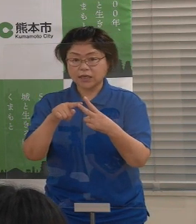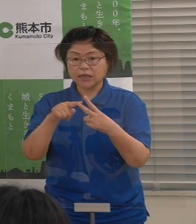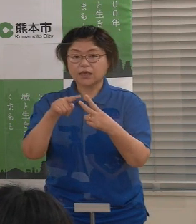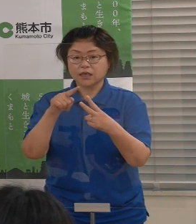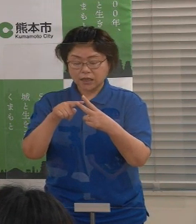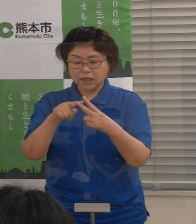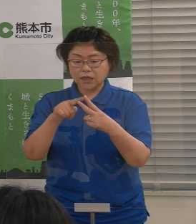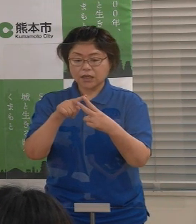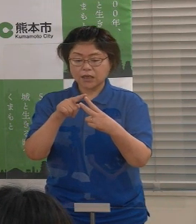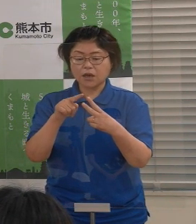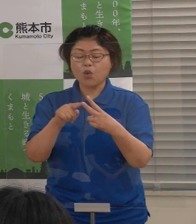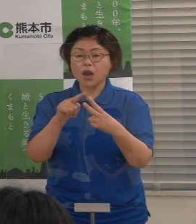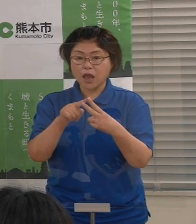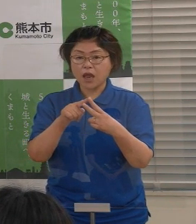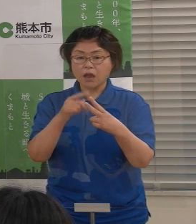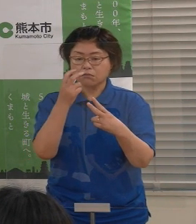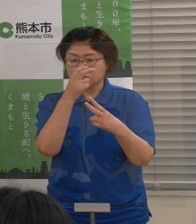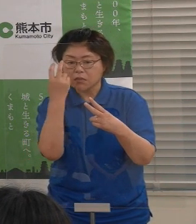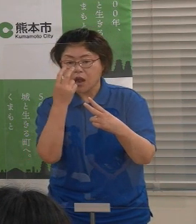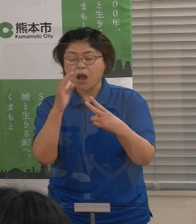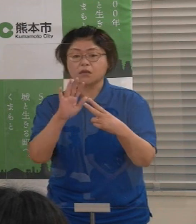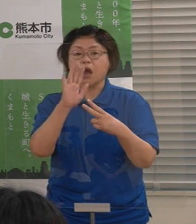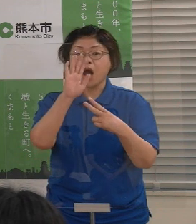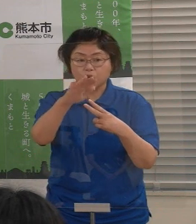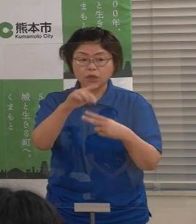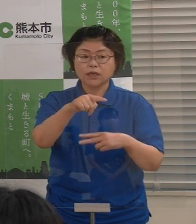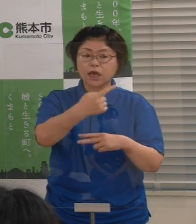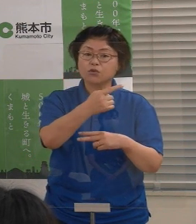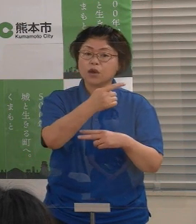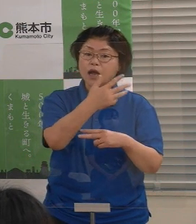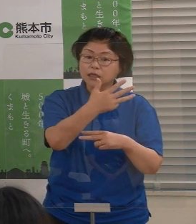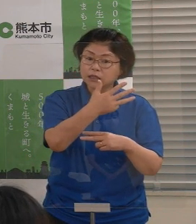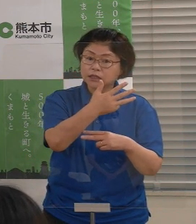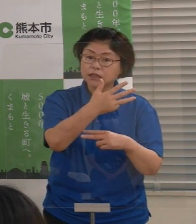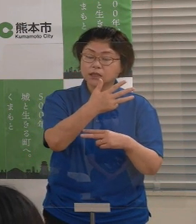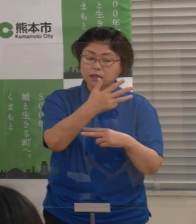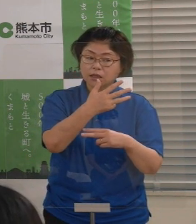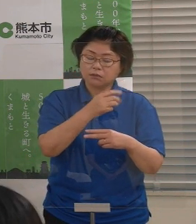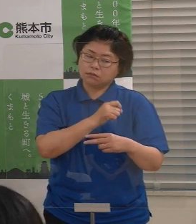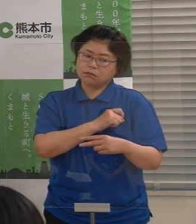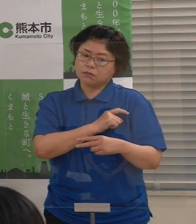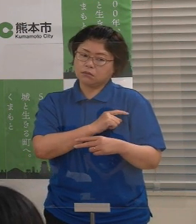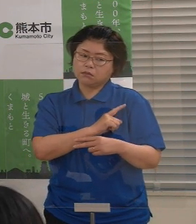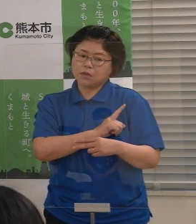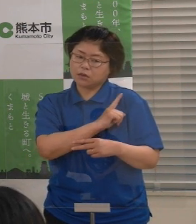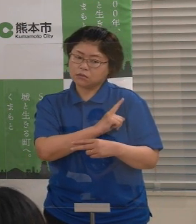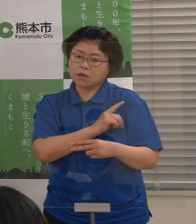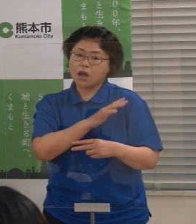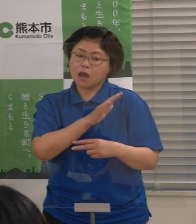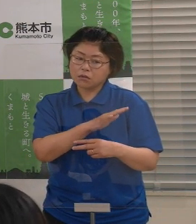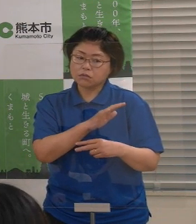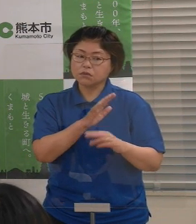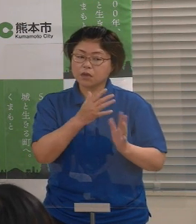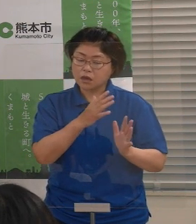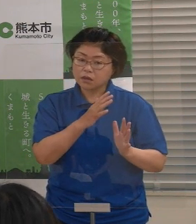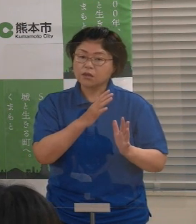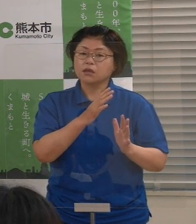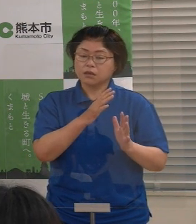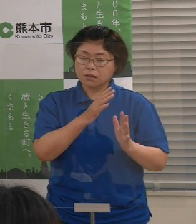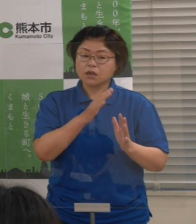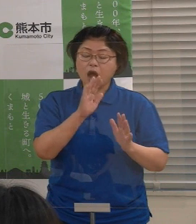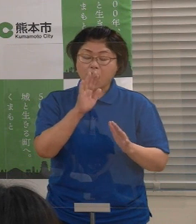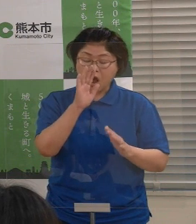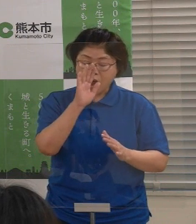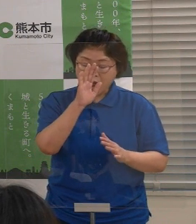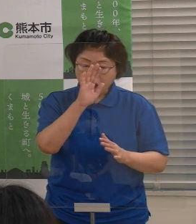の108、107例目の方が微熱症状ありとか症状なしとなって、その後陽性とな